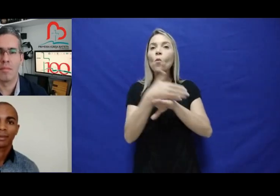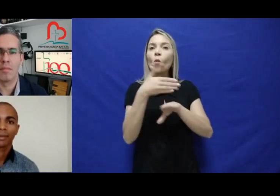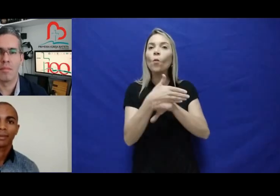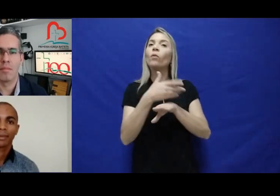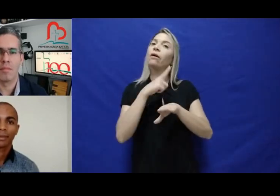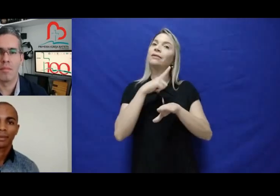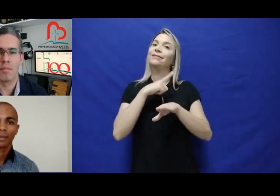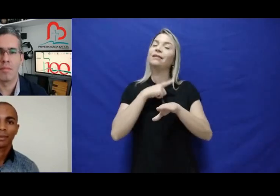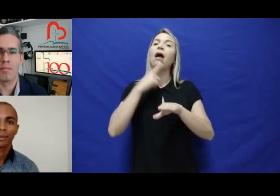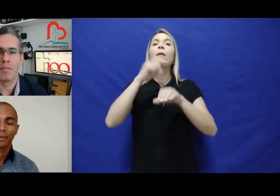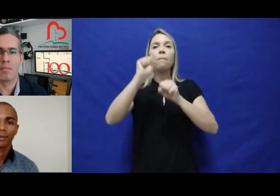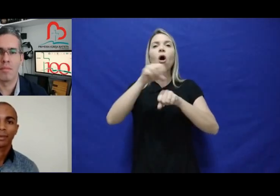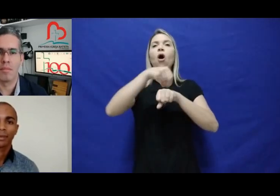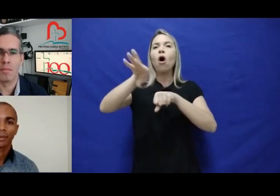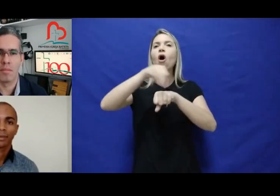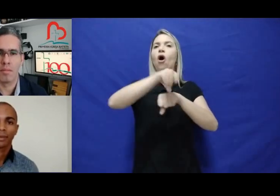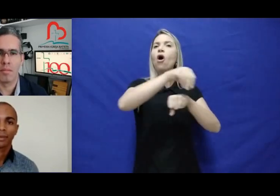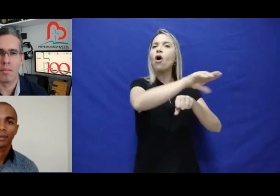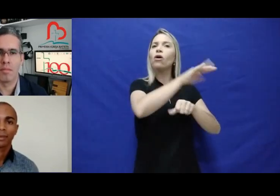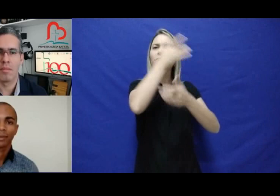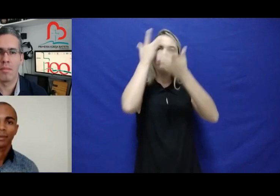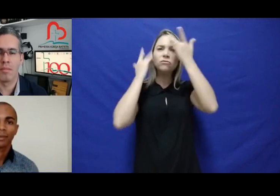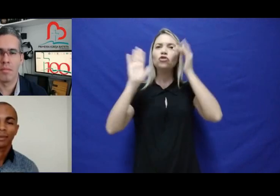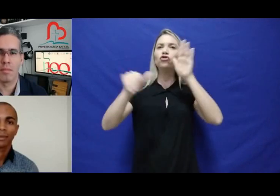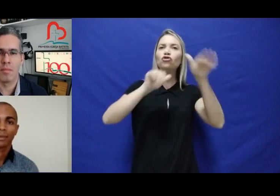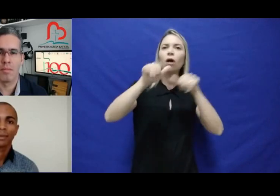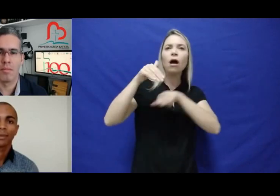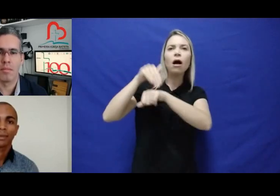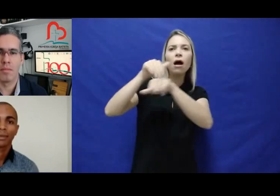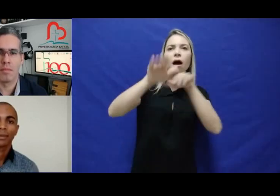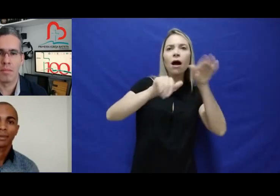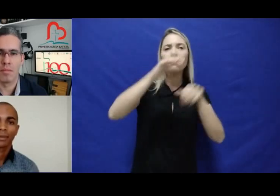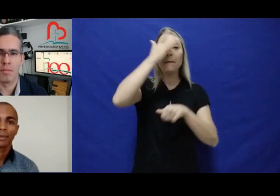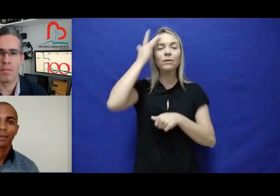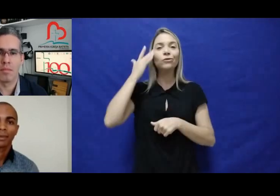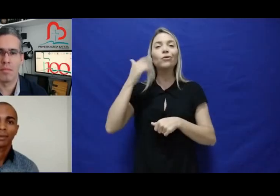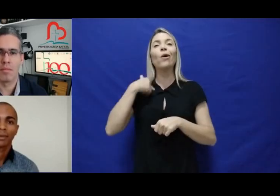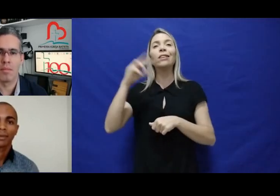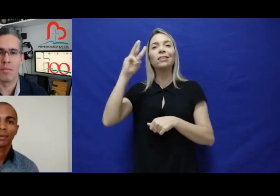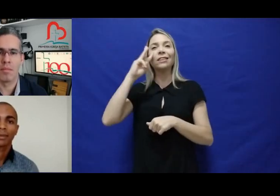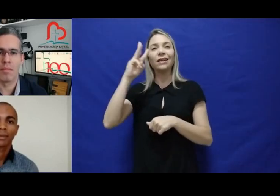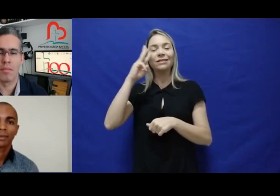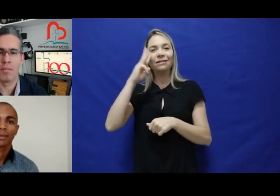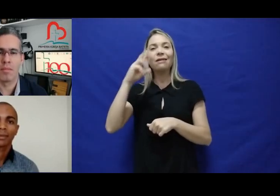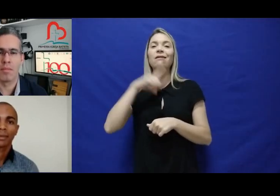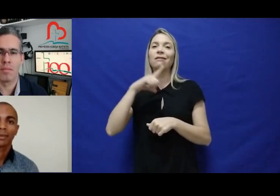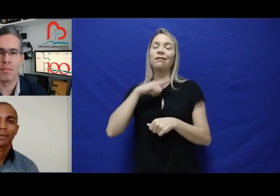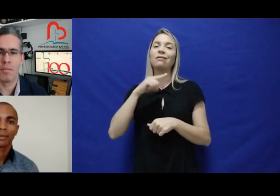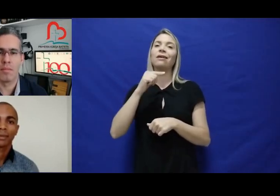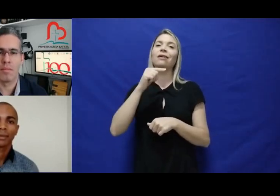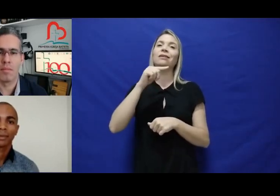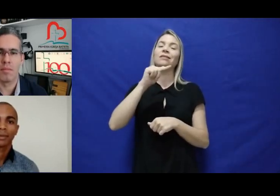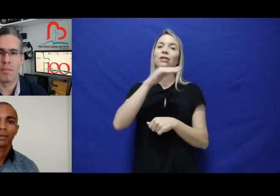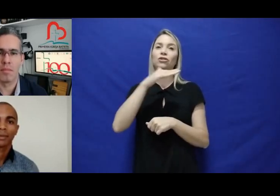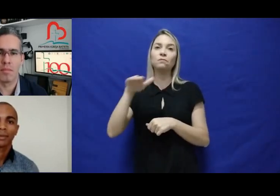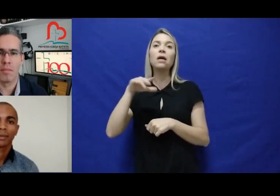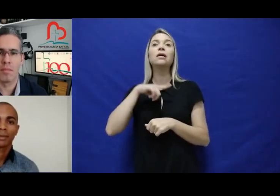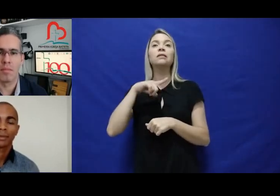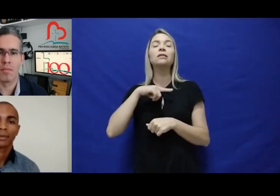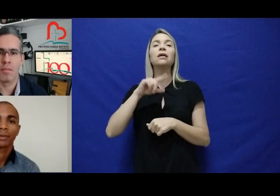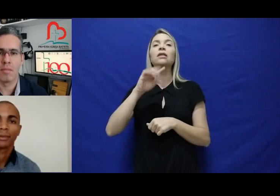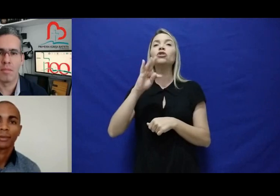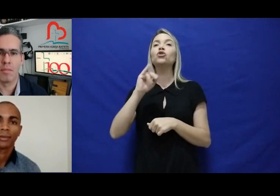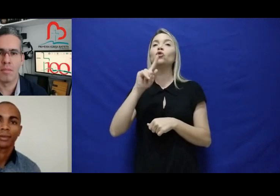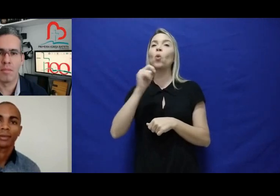para essas lives, participe, valorize, divulgando essas lives. Na terça-feira, às 19h30, eu